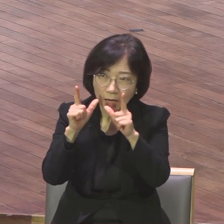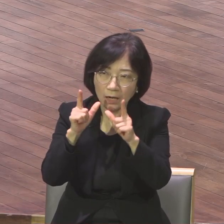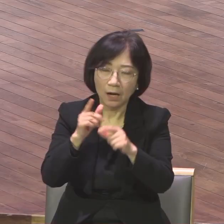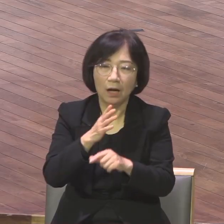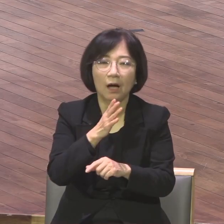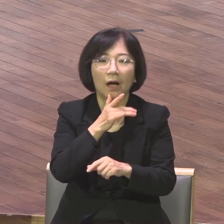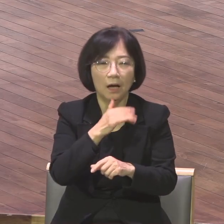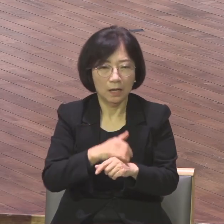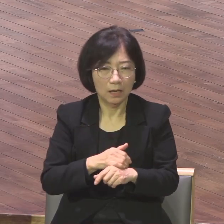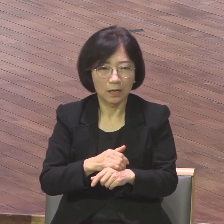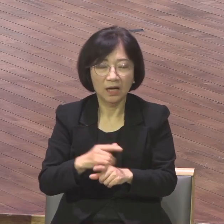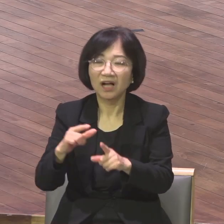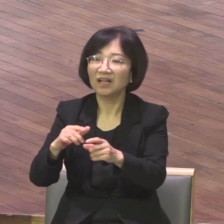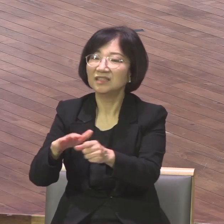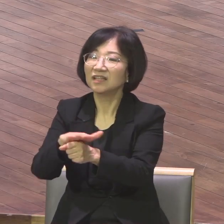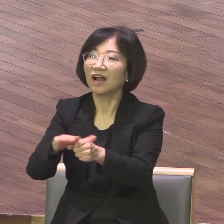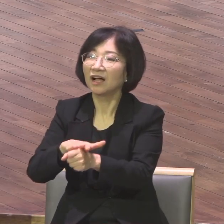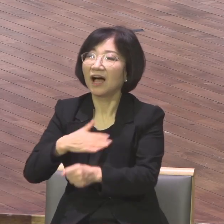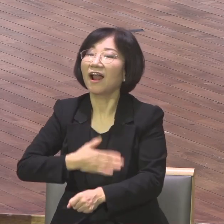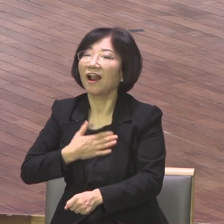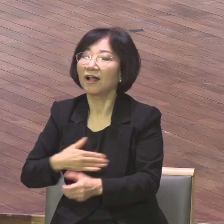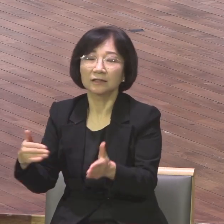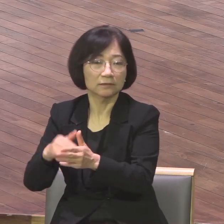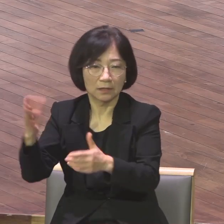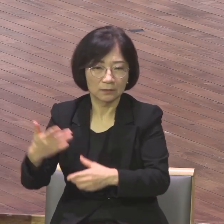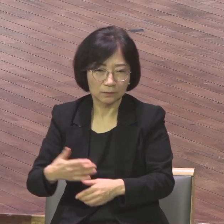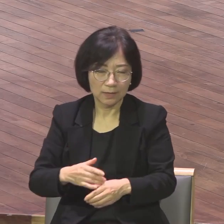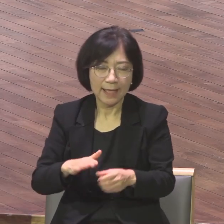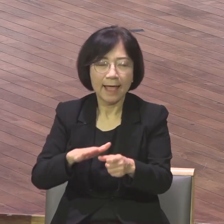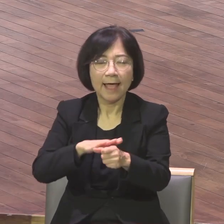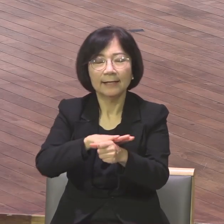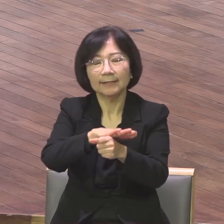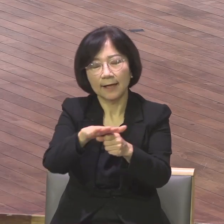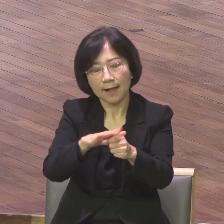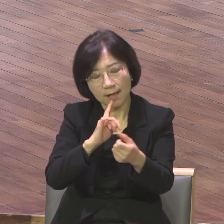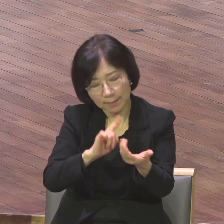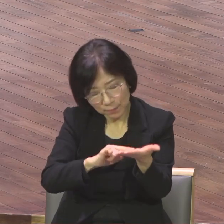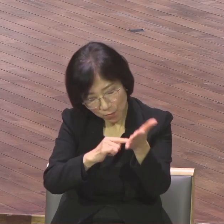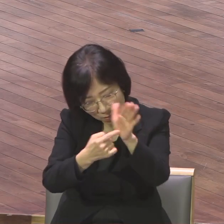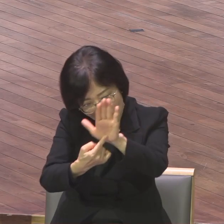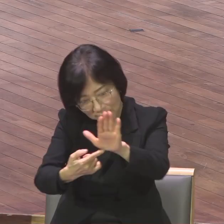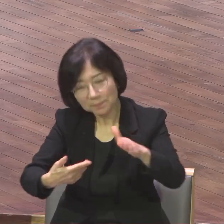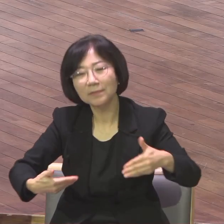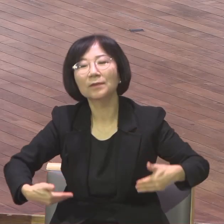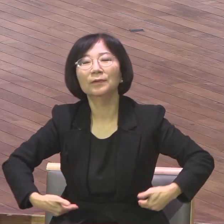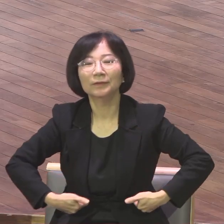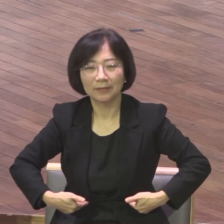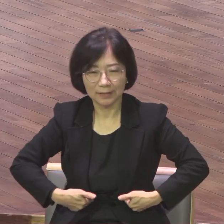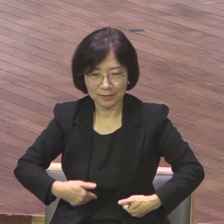정말로 고백을 해야 되구나. 이 사랑, 이 고백. 요즘은 완전 거꾸로 되어 있습니다만은,